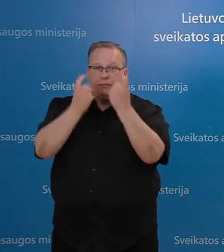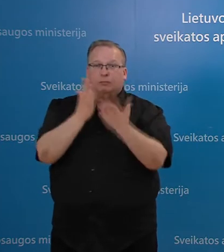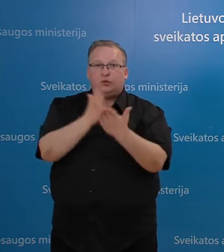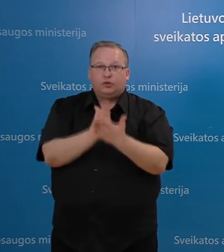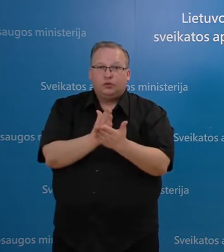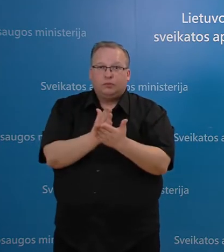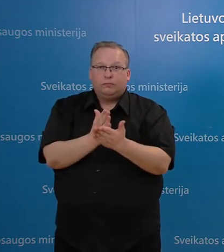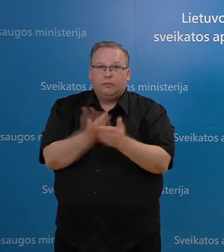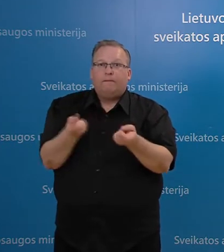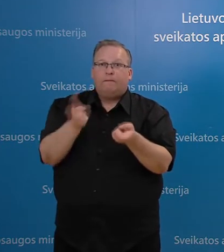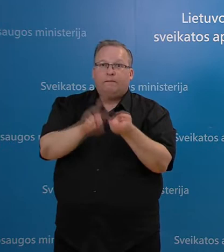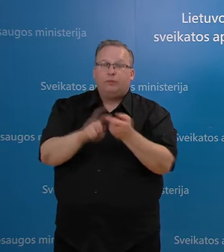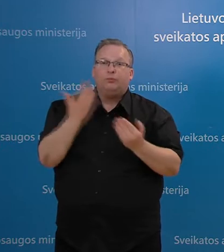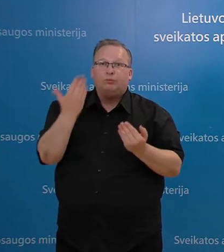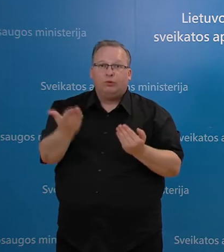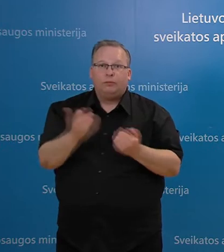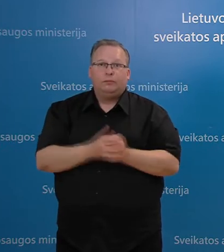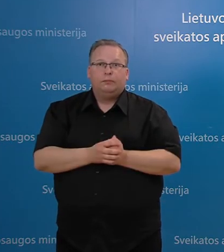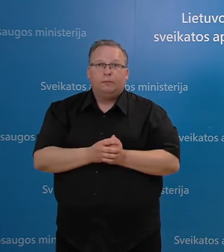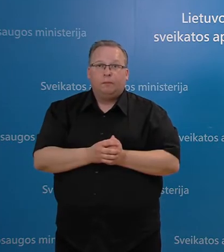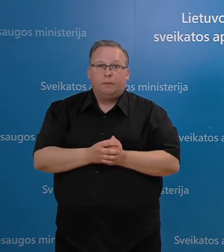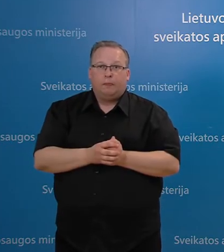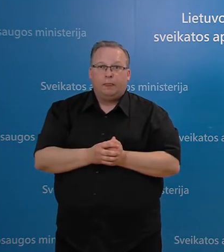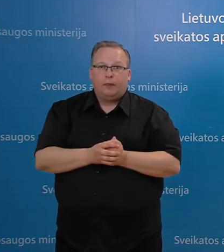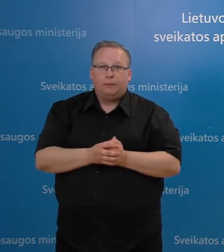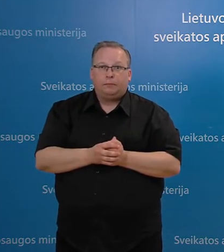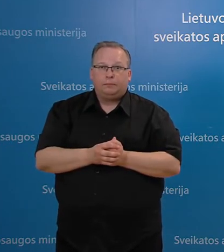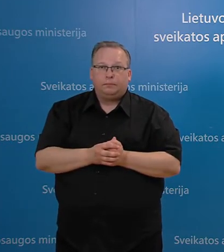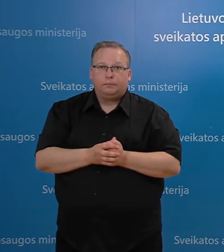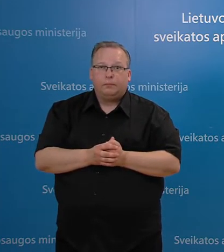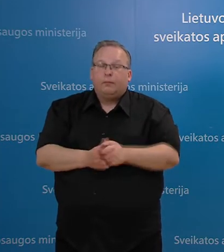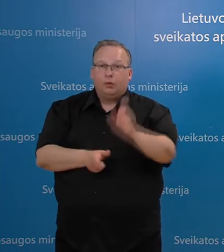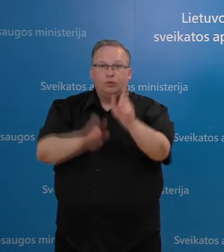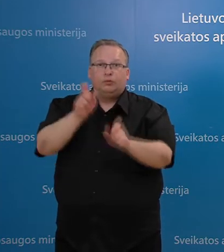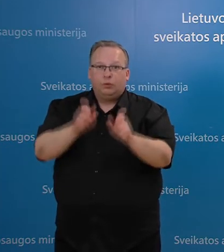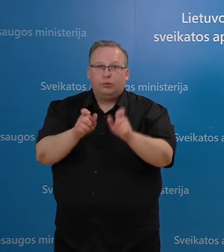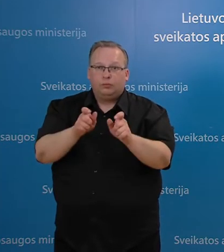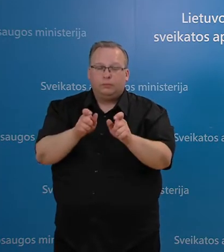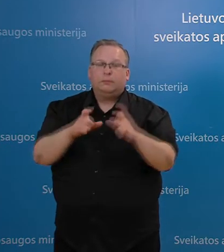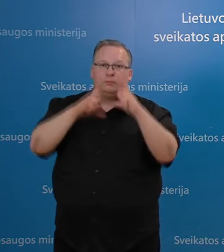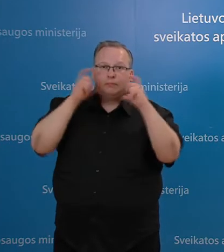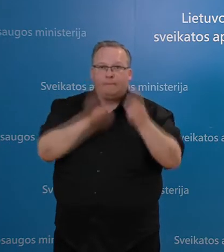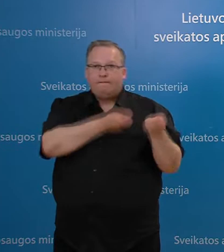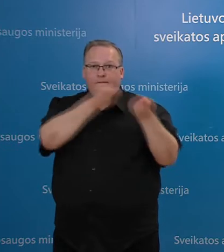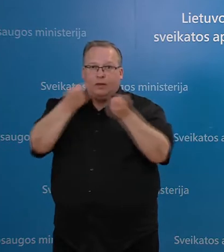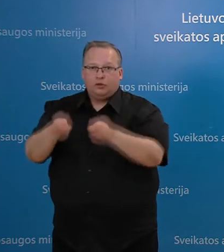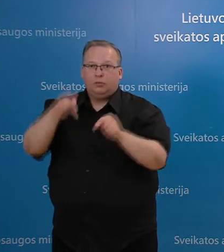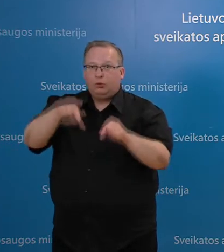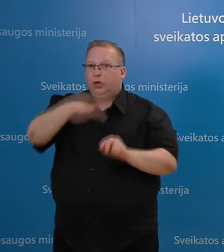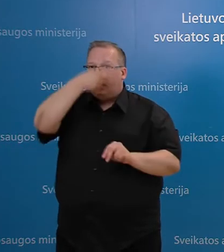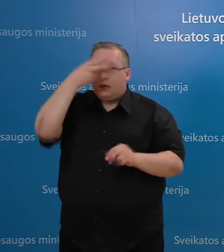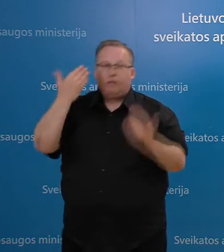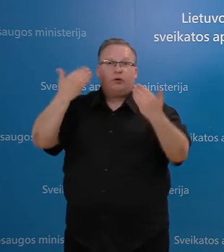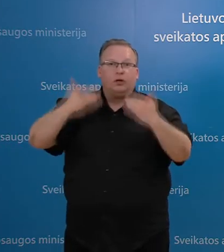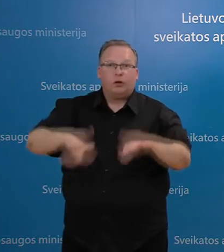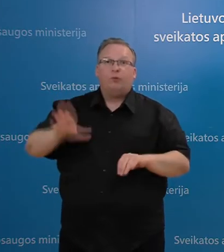su tolimesnių asmens apsaugos priemonių gabenimu į Lietuvą. Tai kaip jau ir